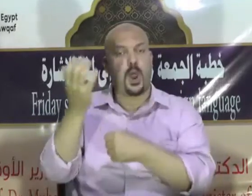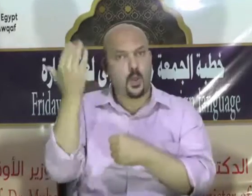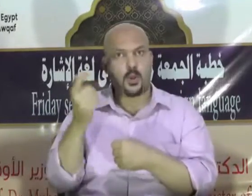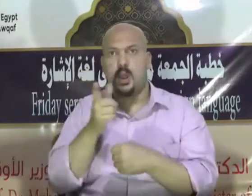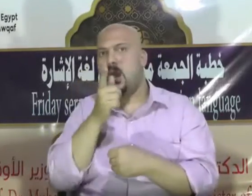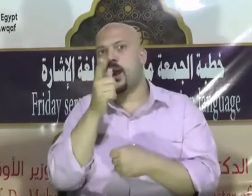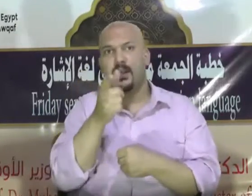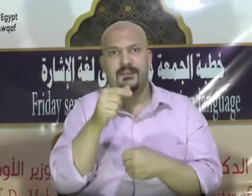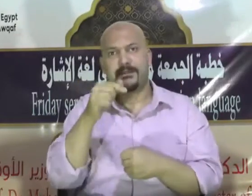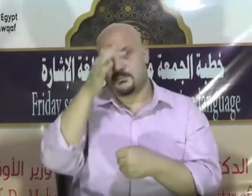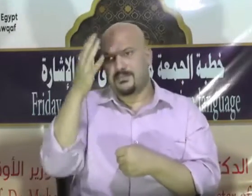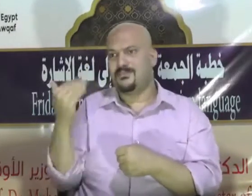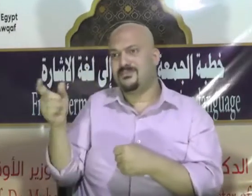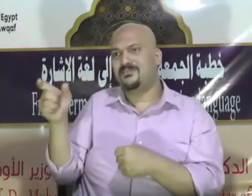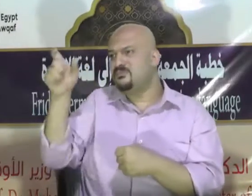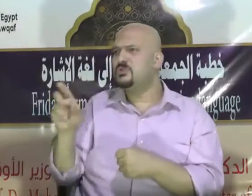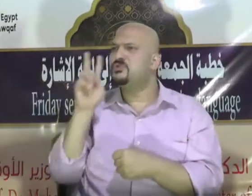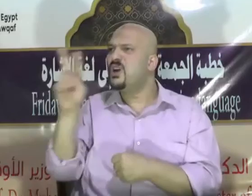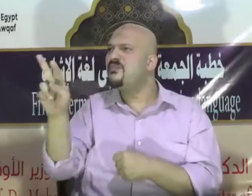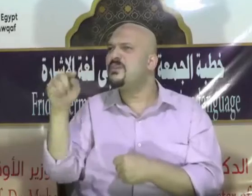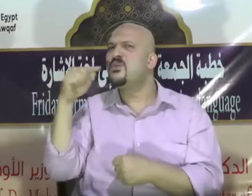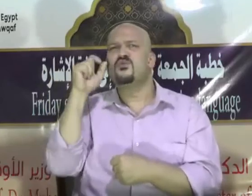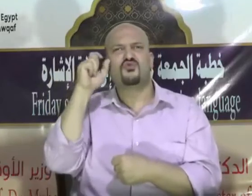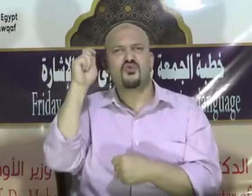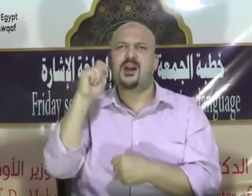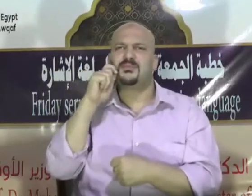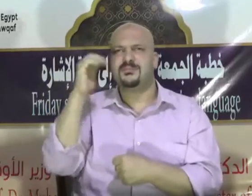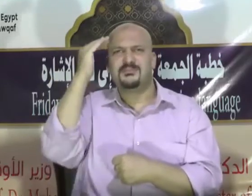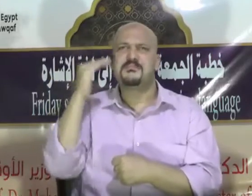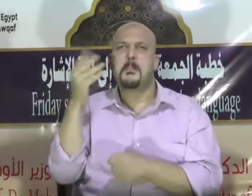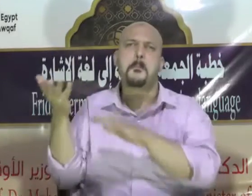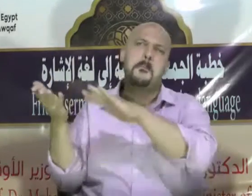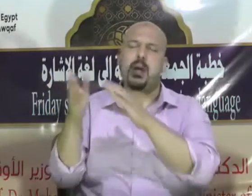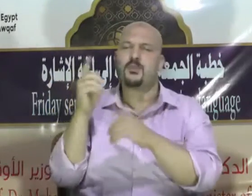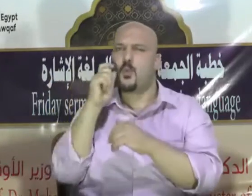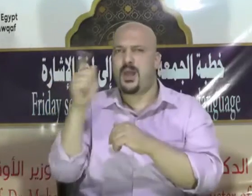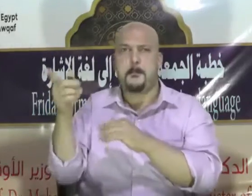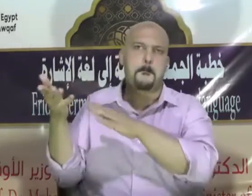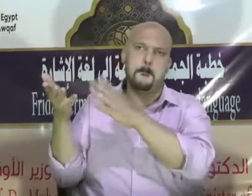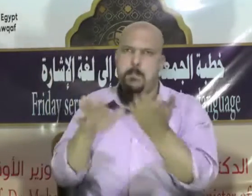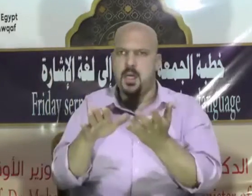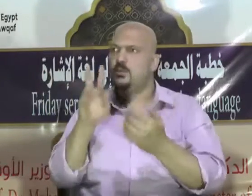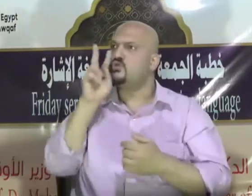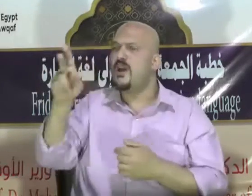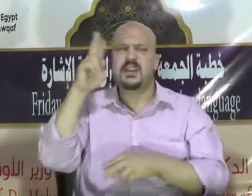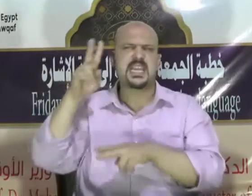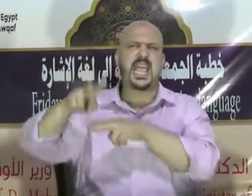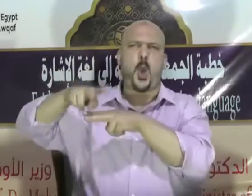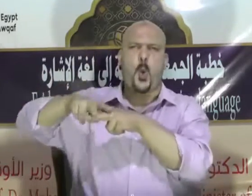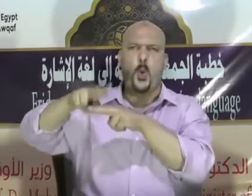حينما مرت به جنازة فقيل له إنه يهودي، فقال صلى الله عليه وسلم: